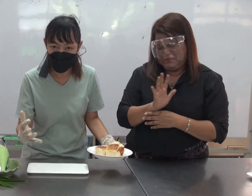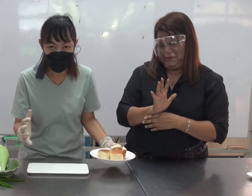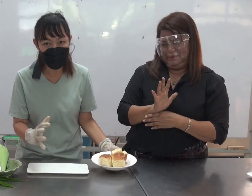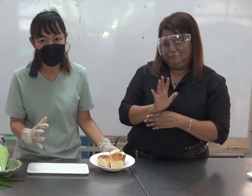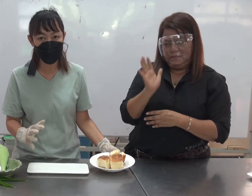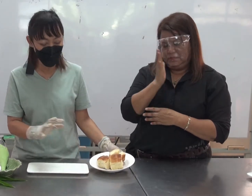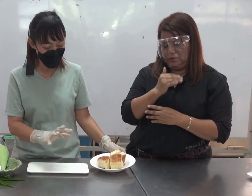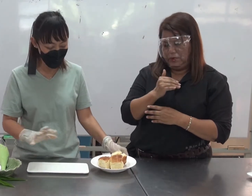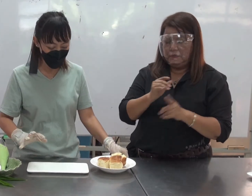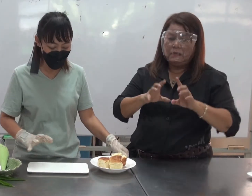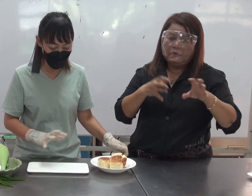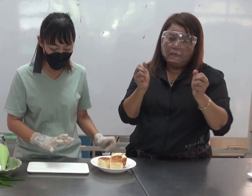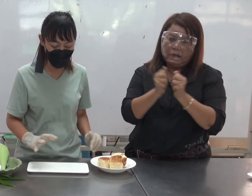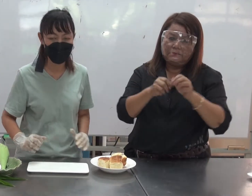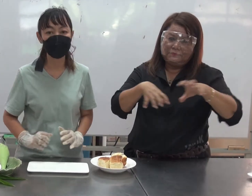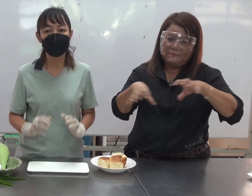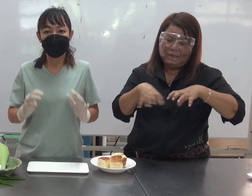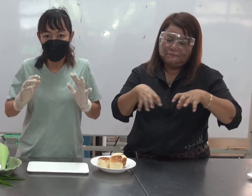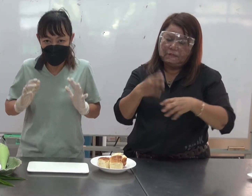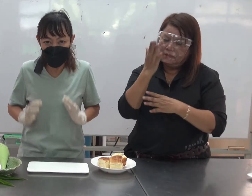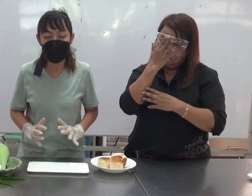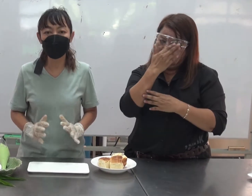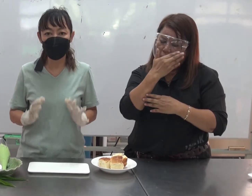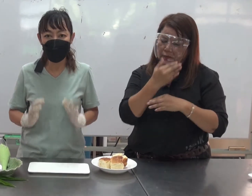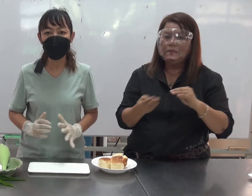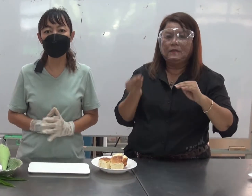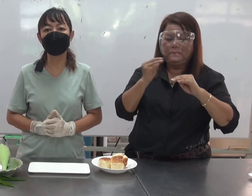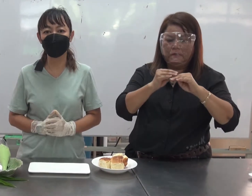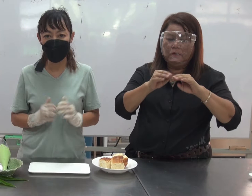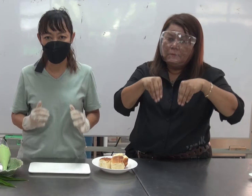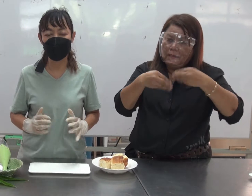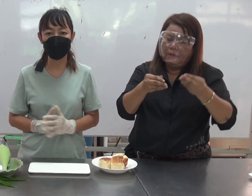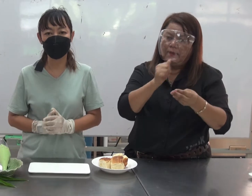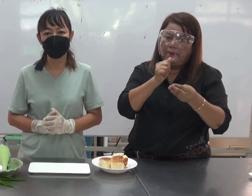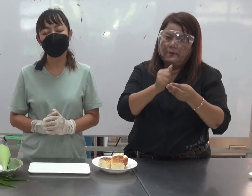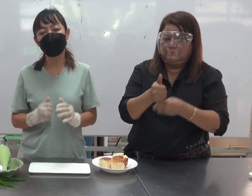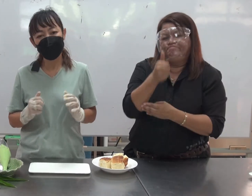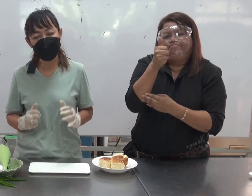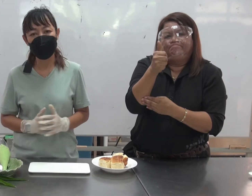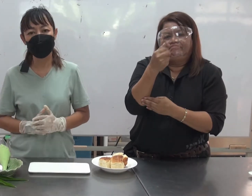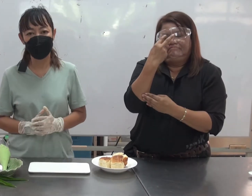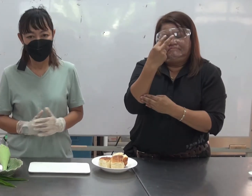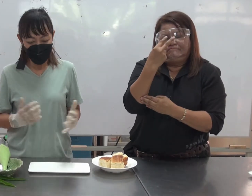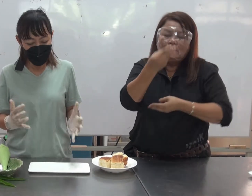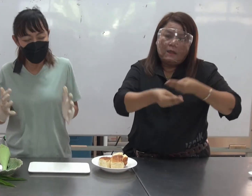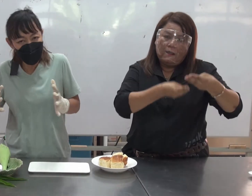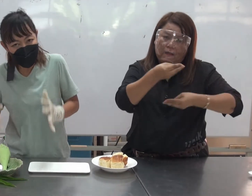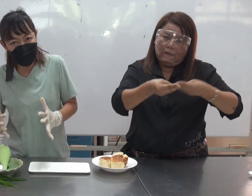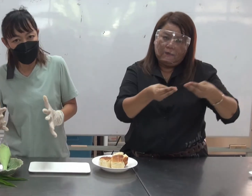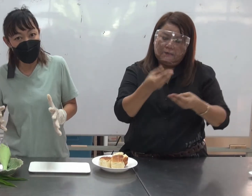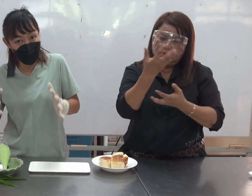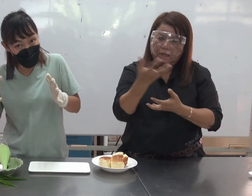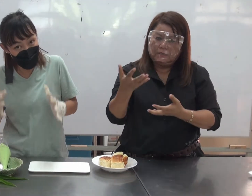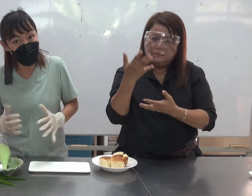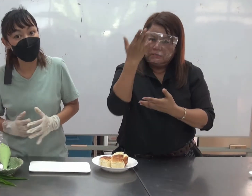ที่จัดมาแล้วสวยจัดวางเรียงนะคะมันจะเพิ่มมูลค่าให้กับจานอาหารถ้าเรานำไปขายเนี่ยจานที่สวยง